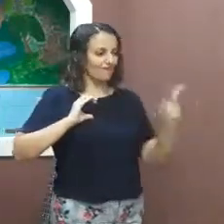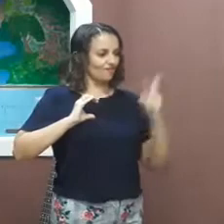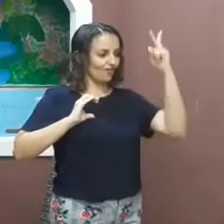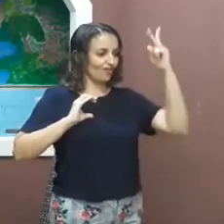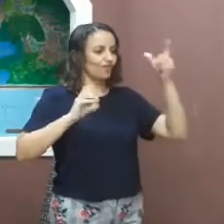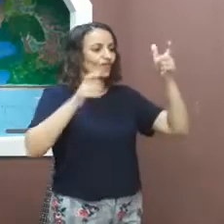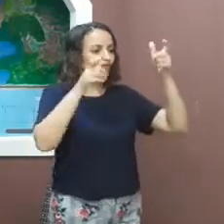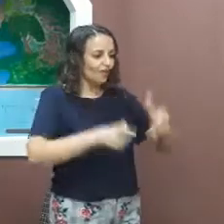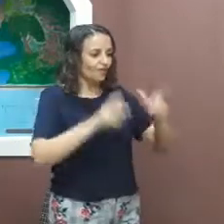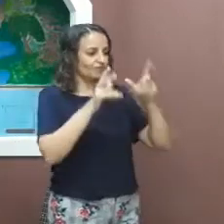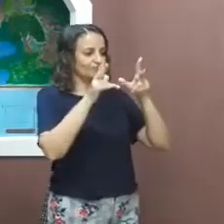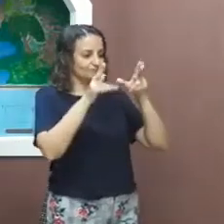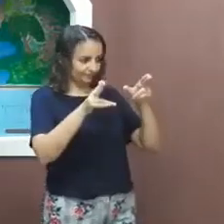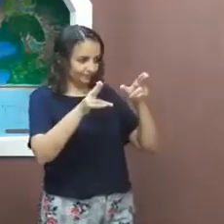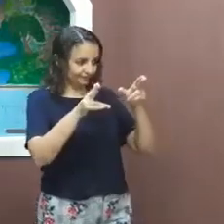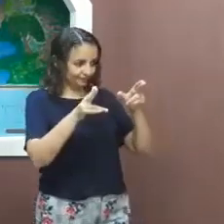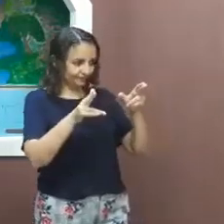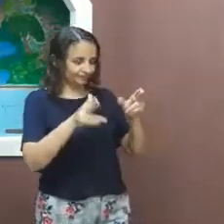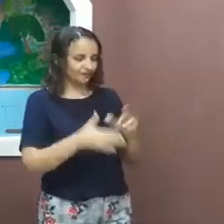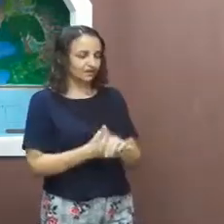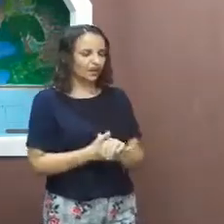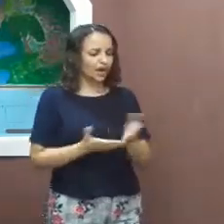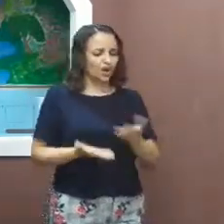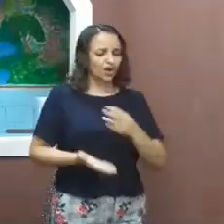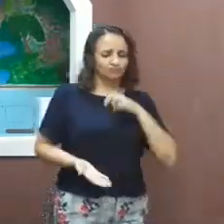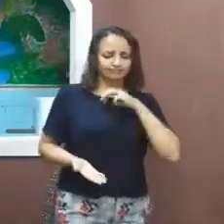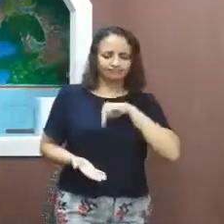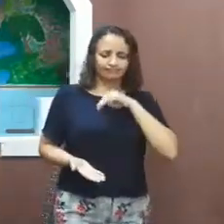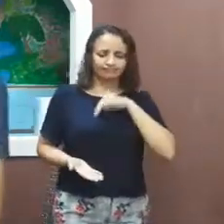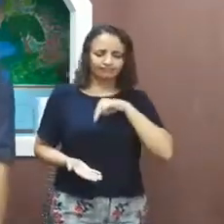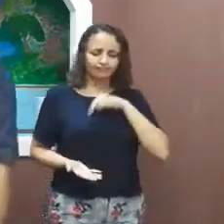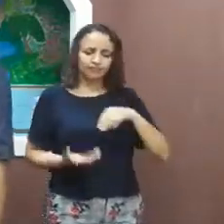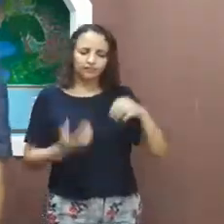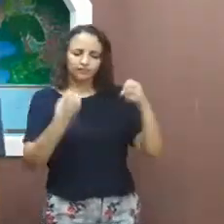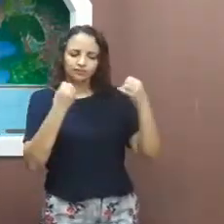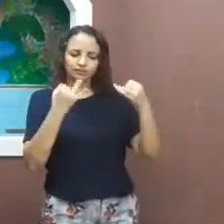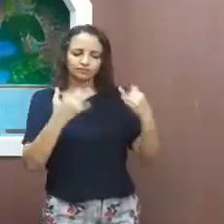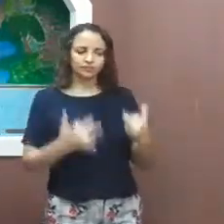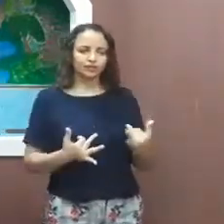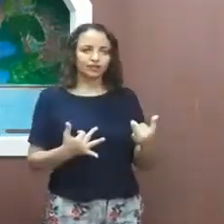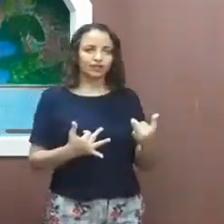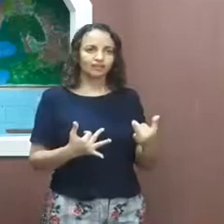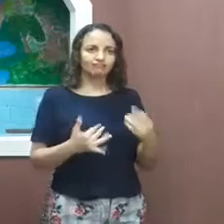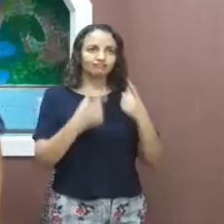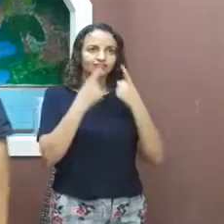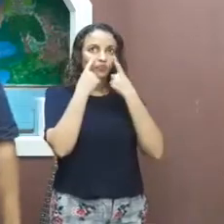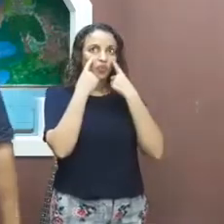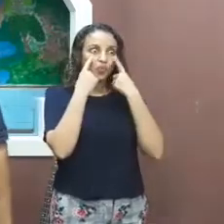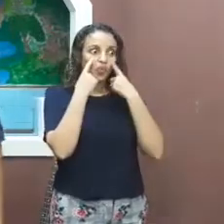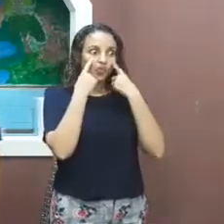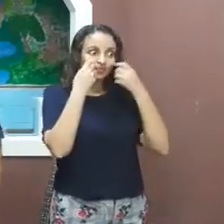aí, Mateus recebe uma orientação divina, que ele começa a falar dos olhos.